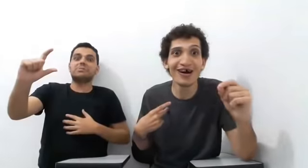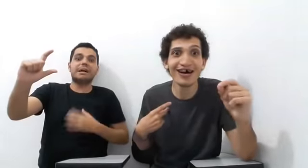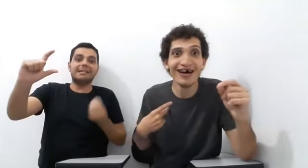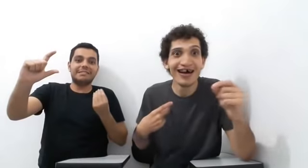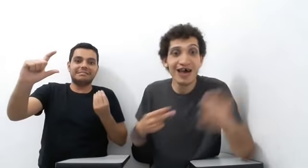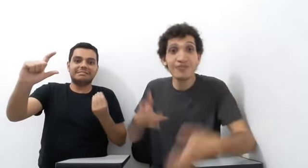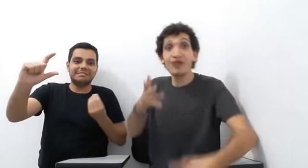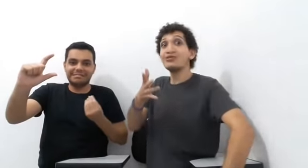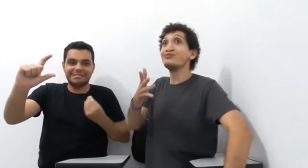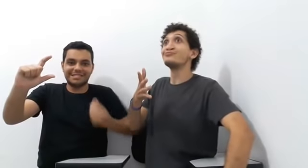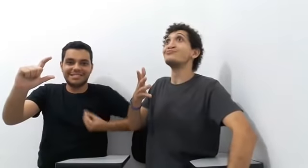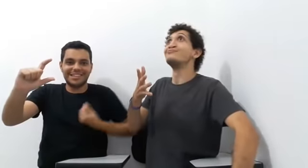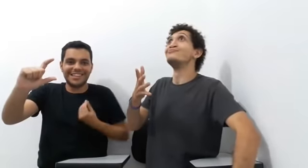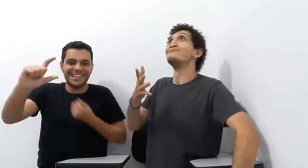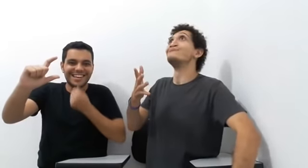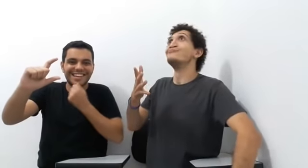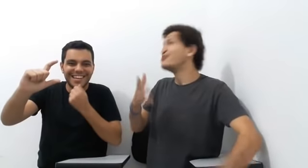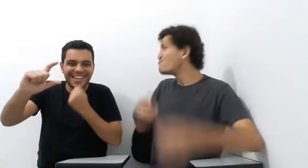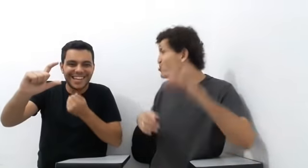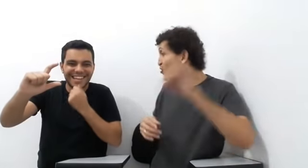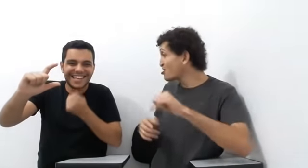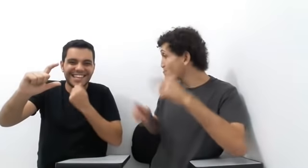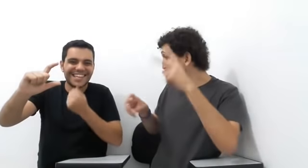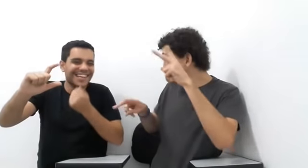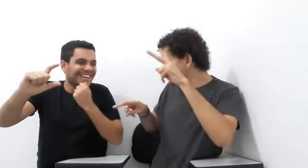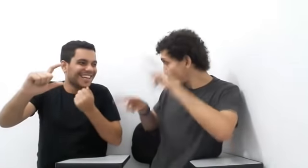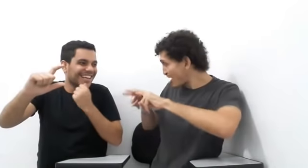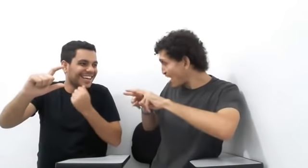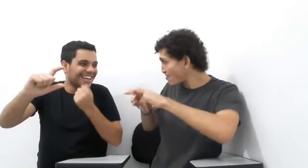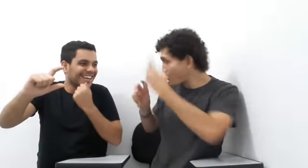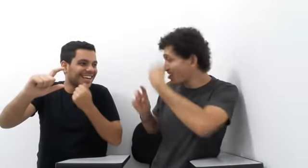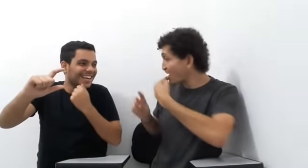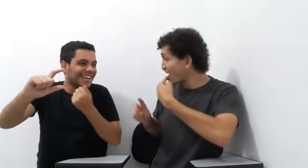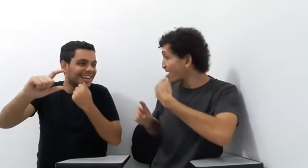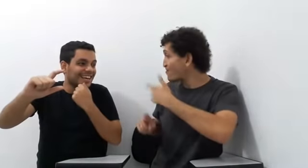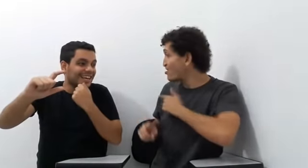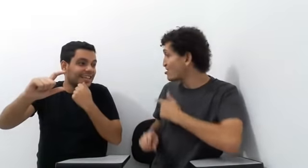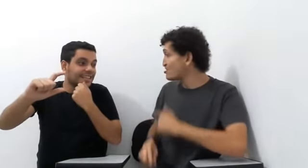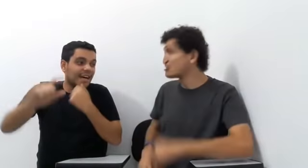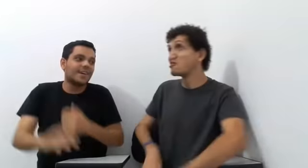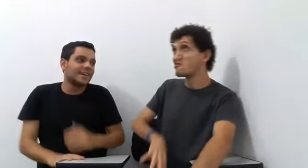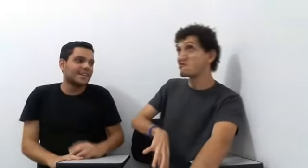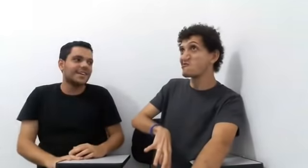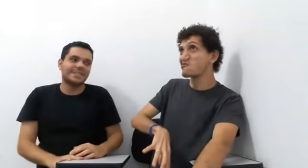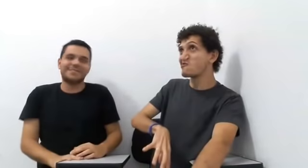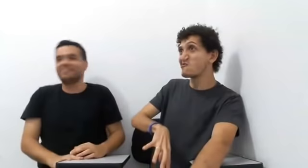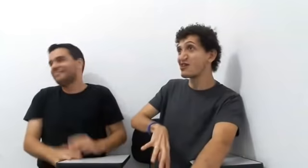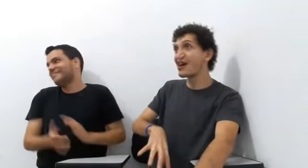embora. Caiu assim. E pior que trava a minha área que. Não.